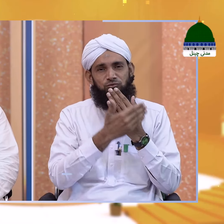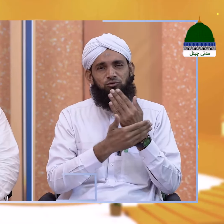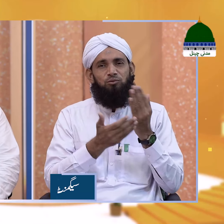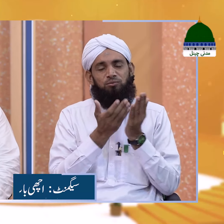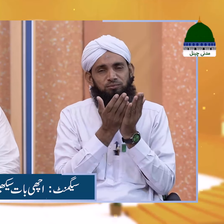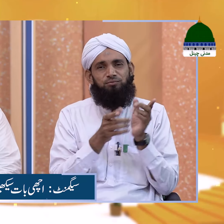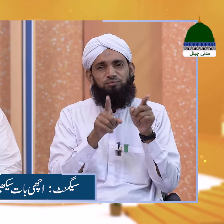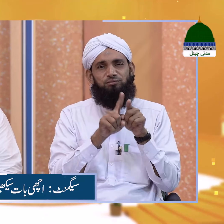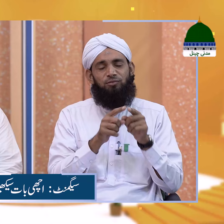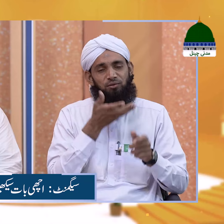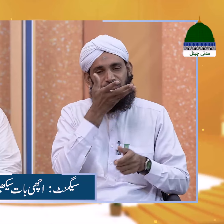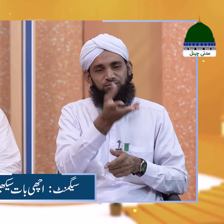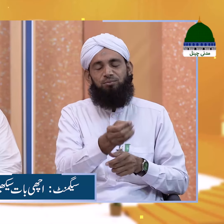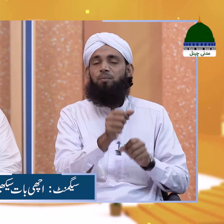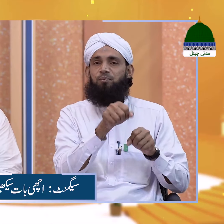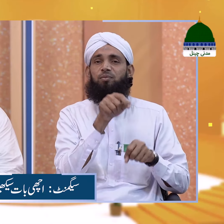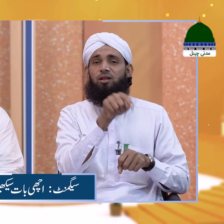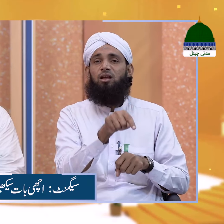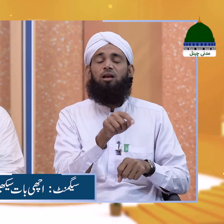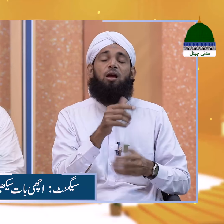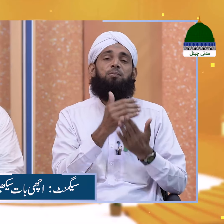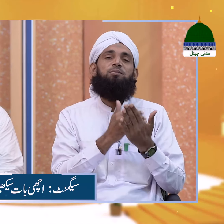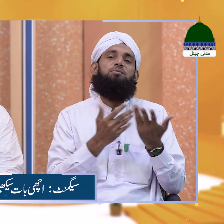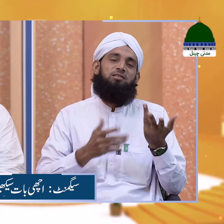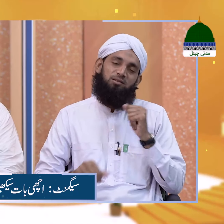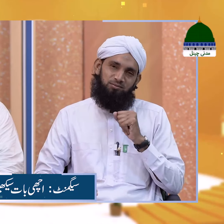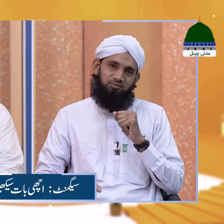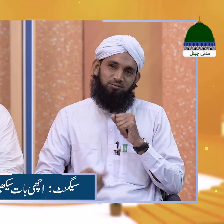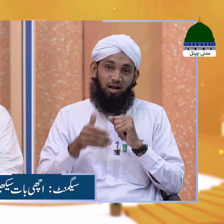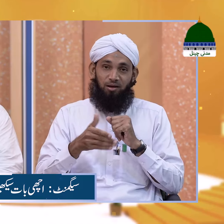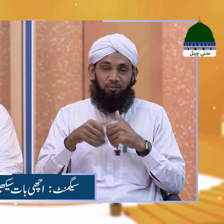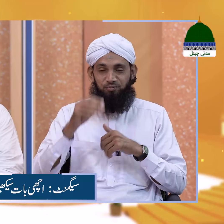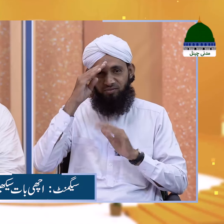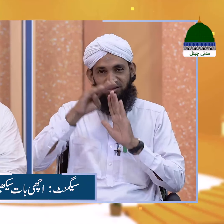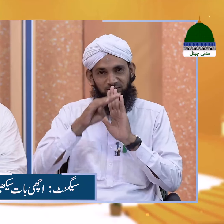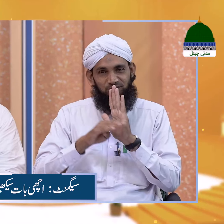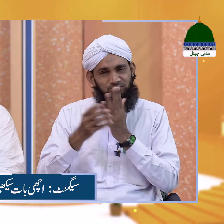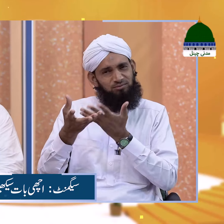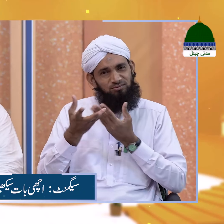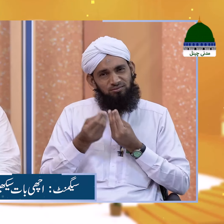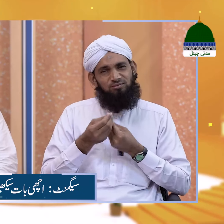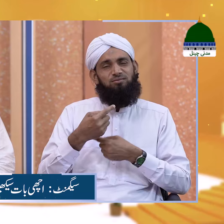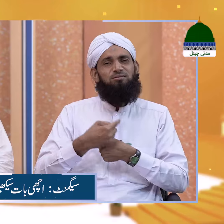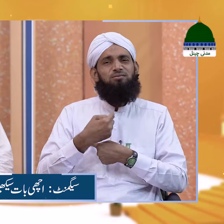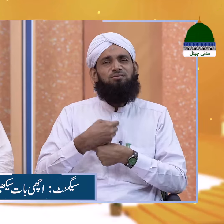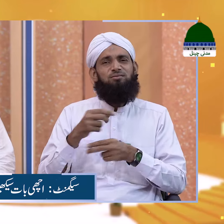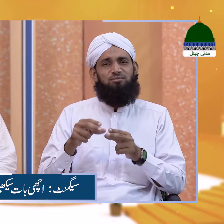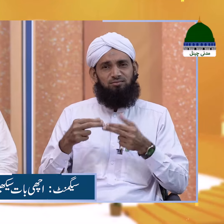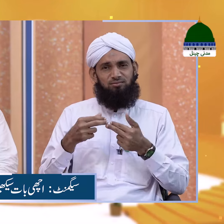ہلکا کرنے کی کوشش کرتے ہیں، لیکن کیسے؟ ہمیں یہ دین اسلام نے سکھایا اور بتایا ہے۔ بعض دفعہ بندہ اچھی نیت